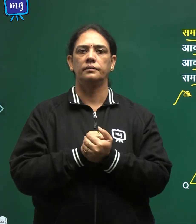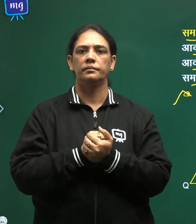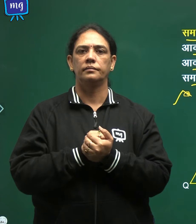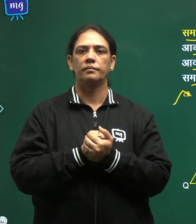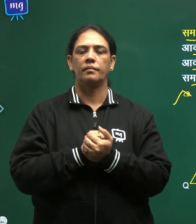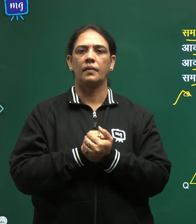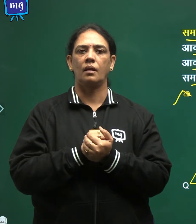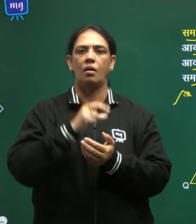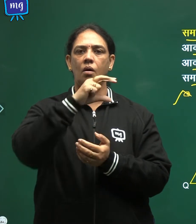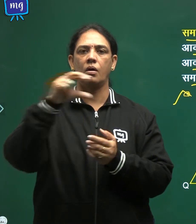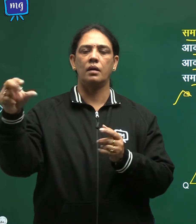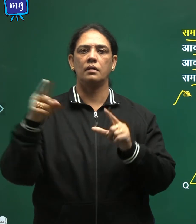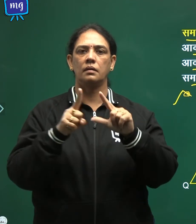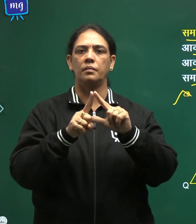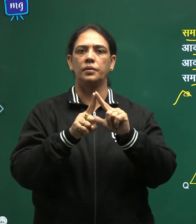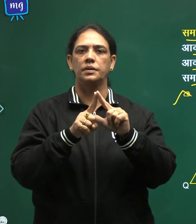और त्रिभुज